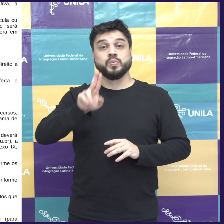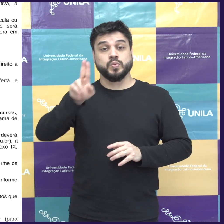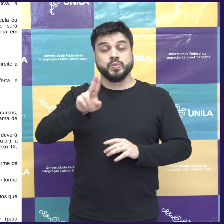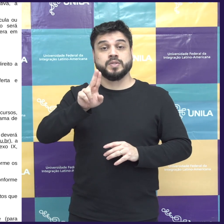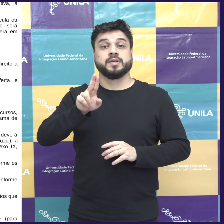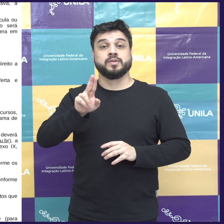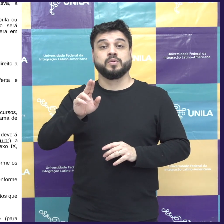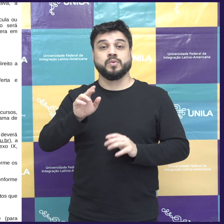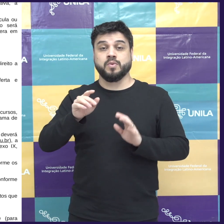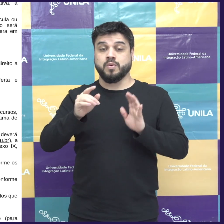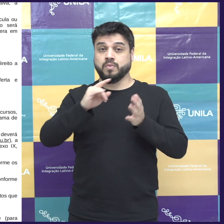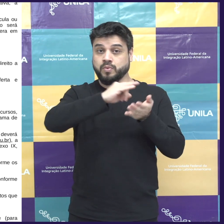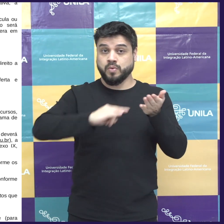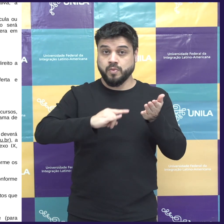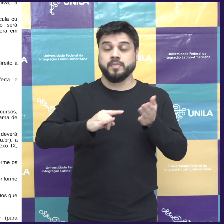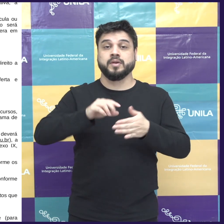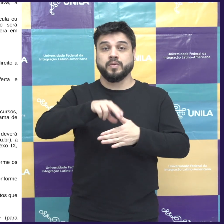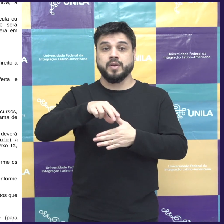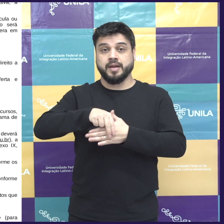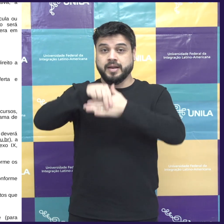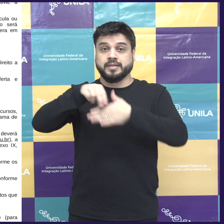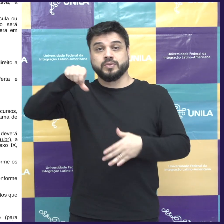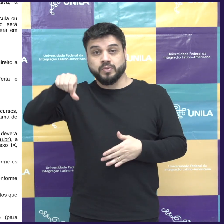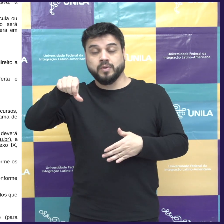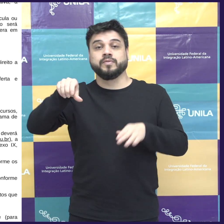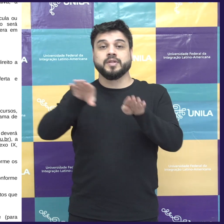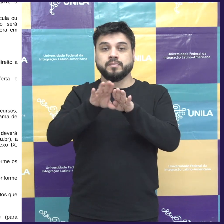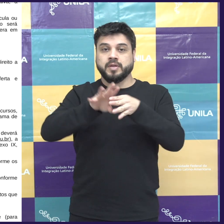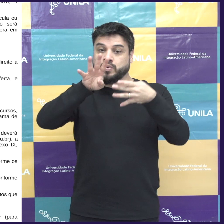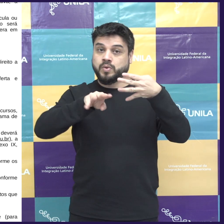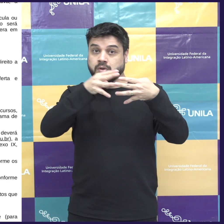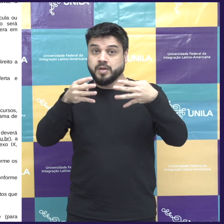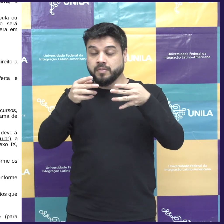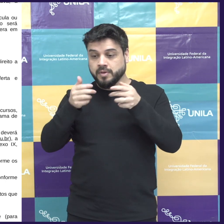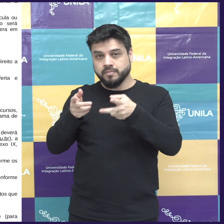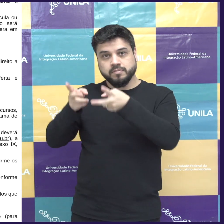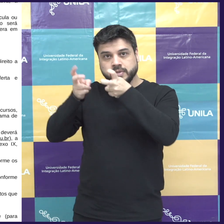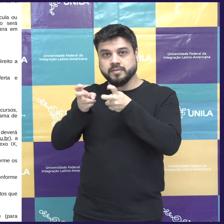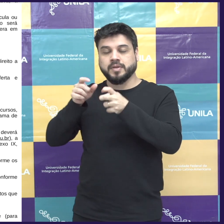anexo 9, conforme o cronograma do anexo 2.